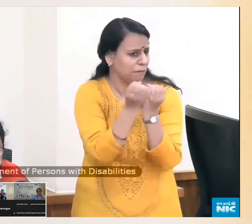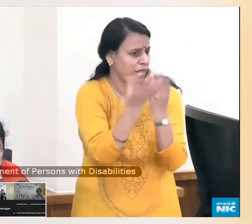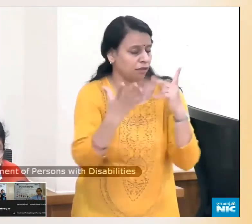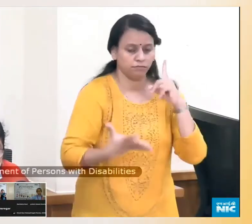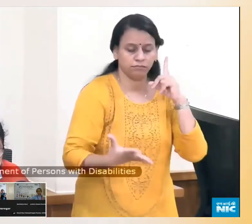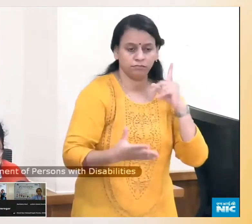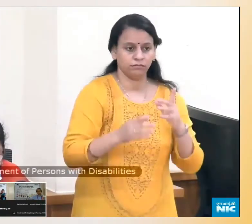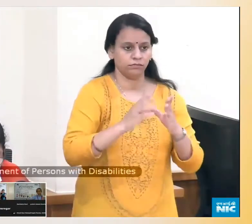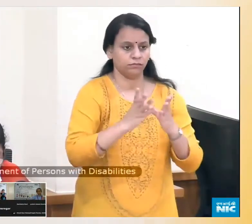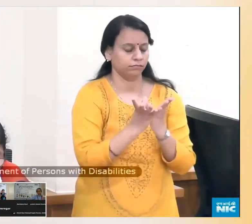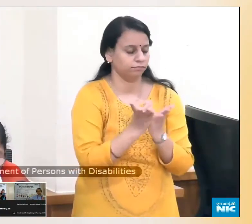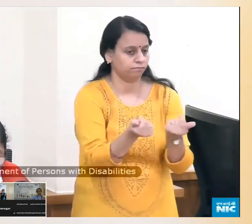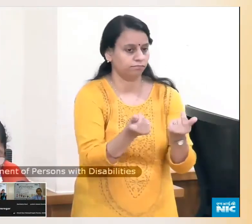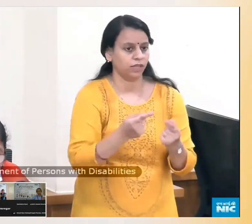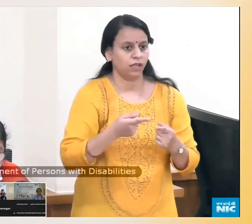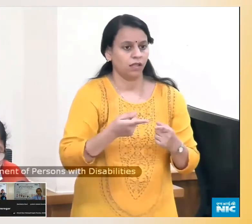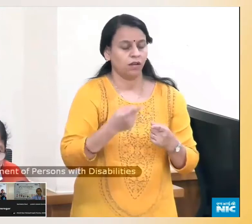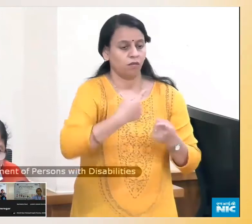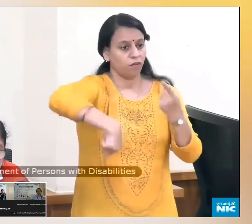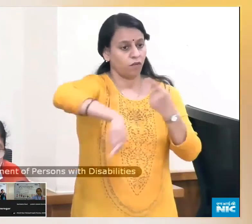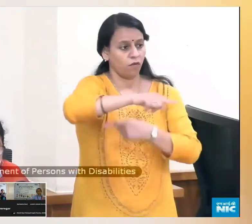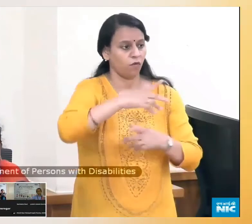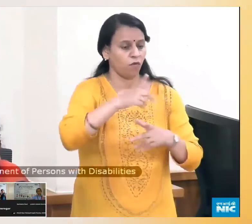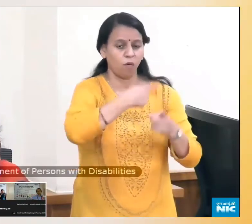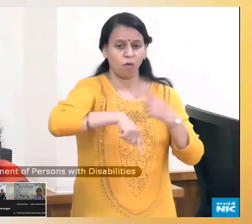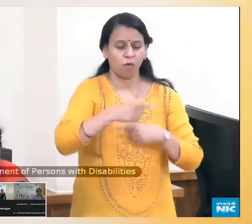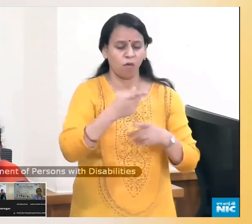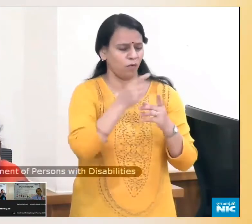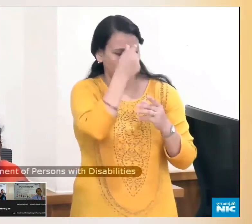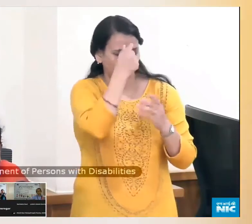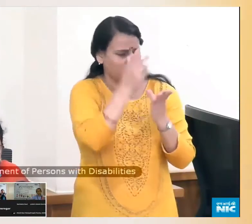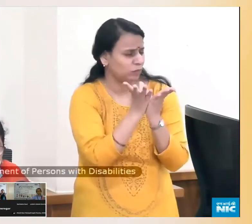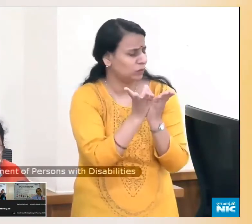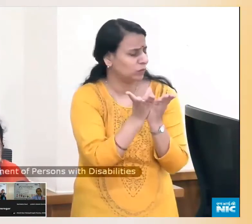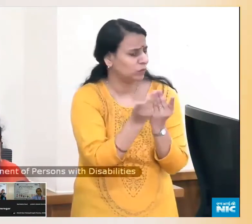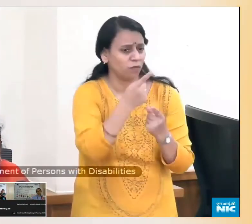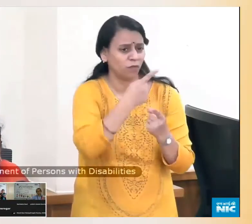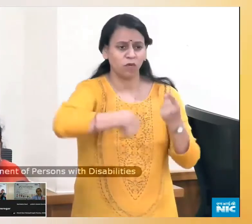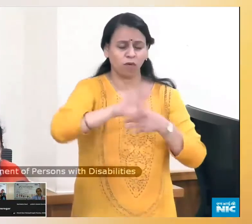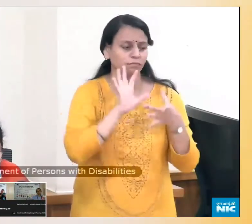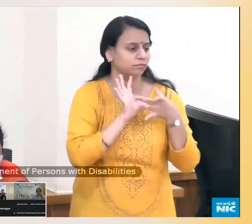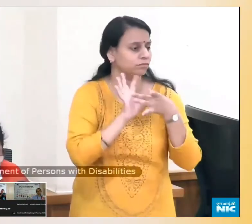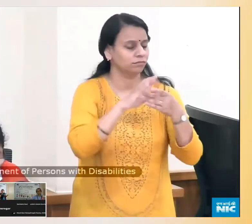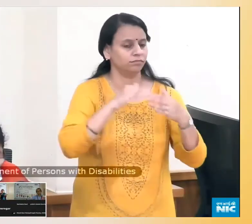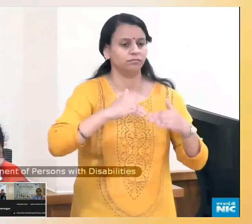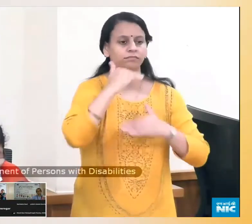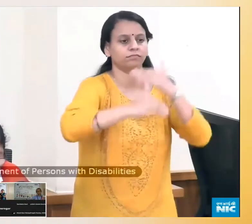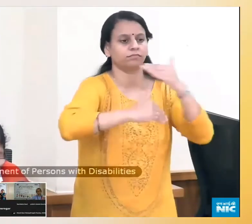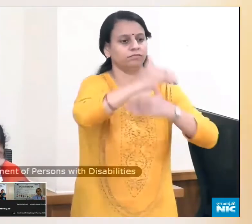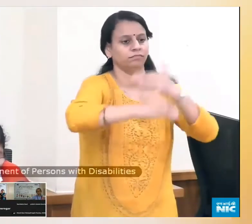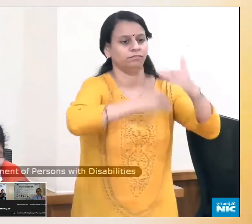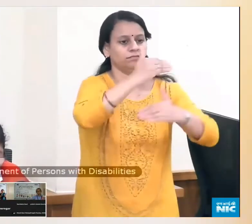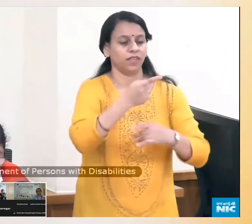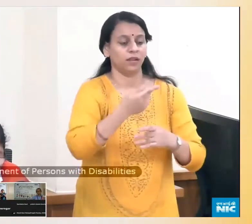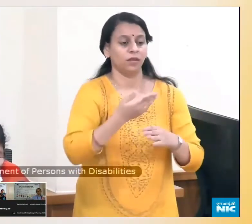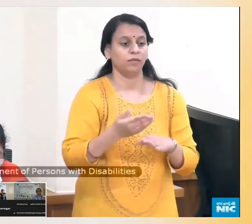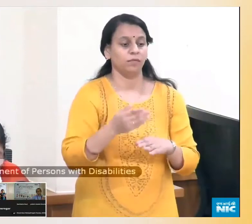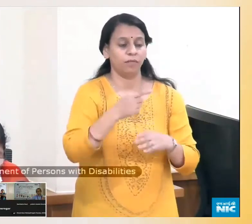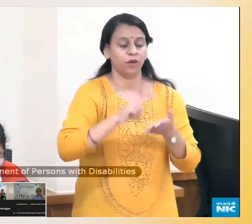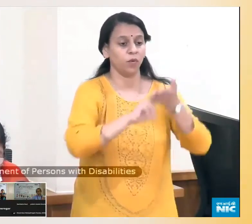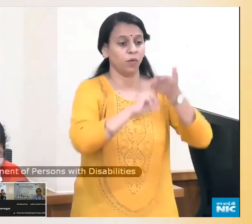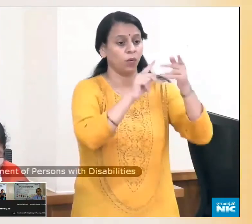हम बहादुरी के साथ उसको मुकाबला करते हुए, सबको सामना करते हुए हम सब मिलके आगे बढ़ेंगे।